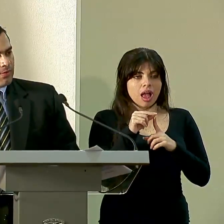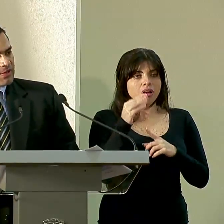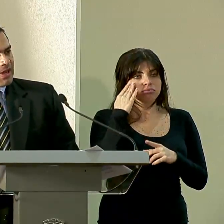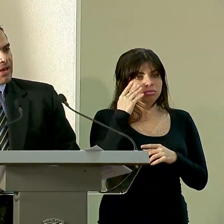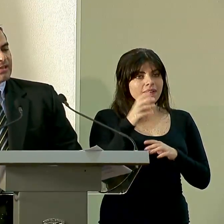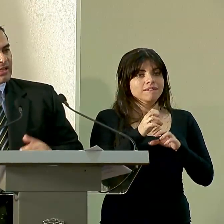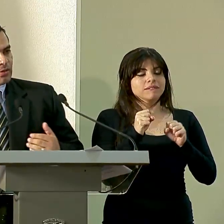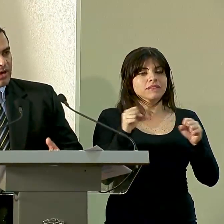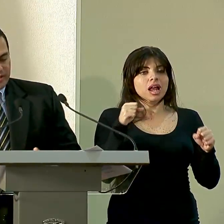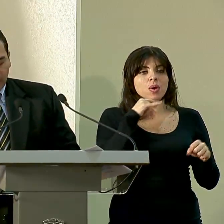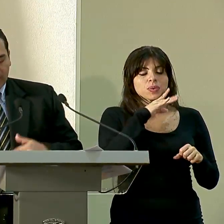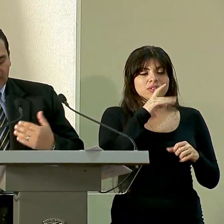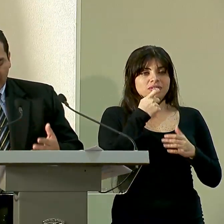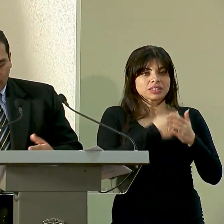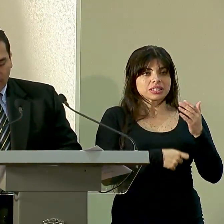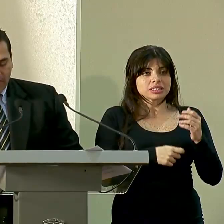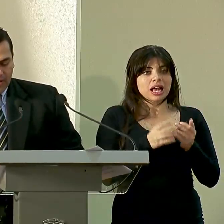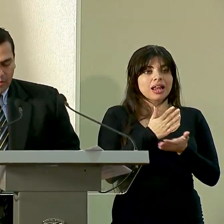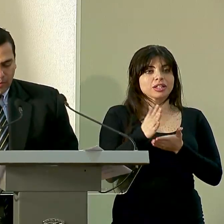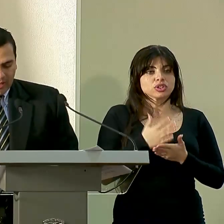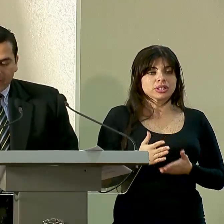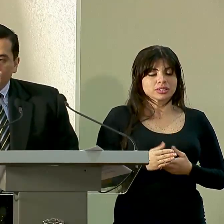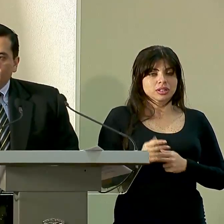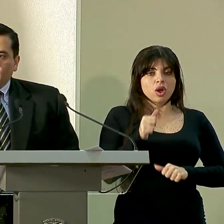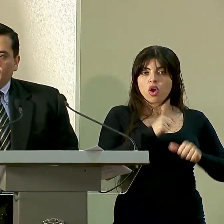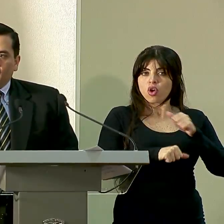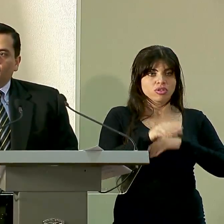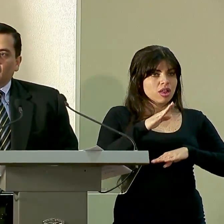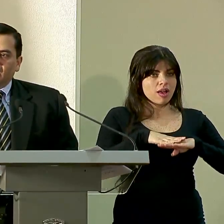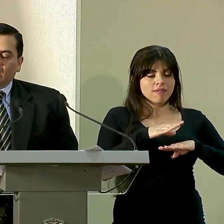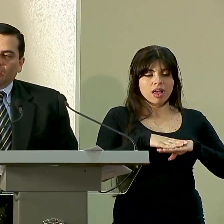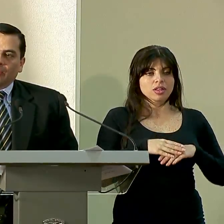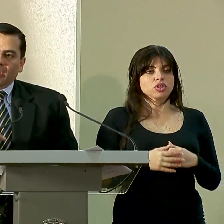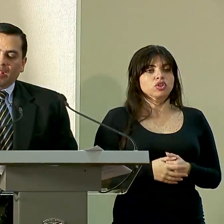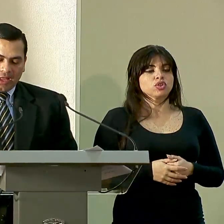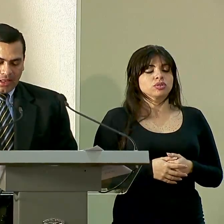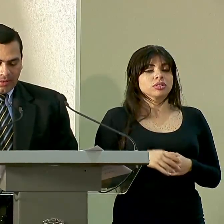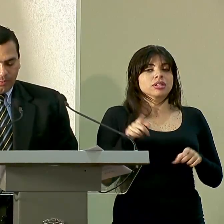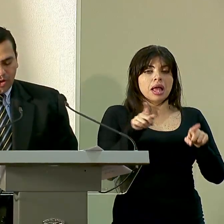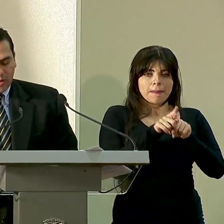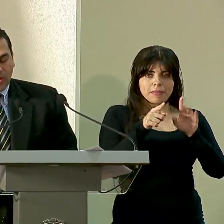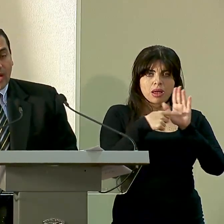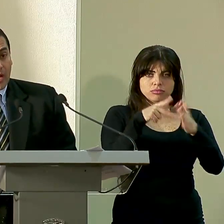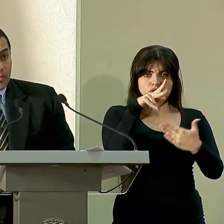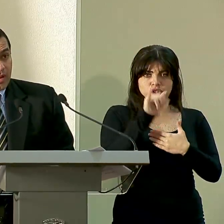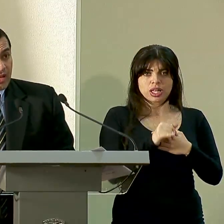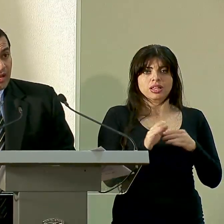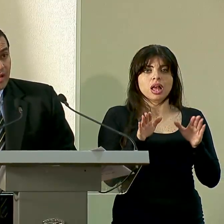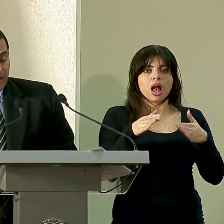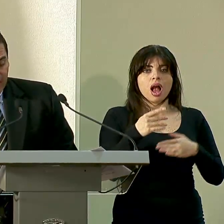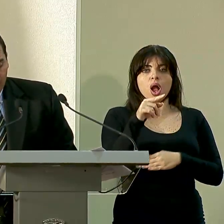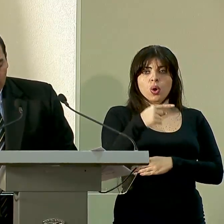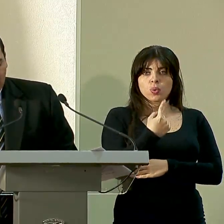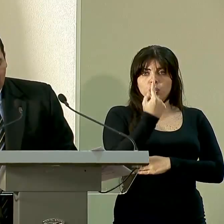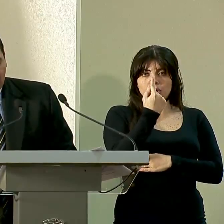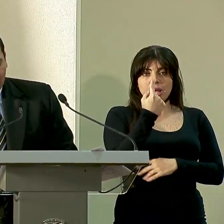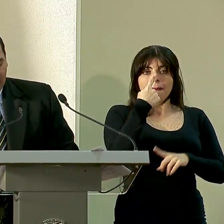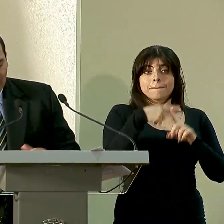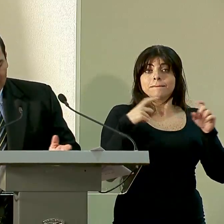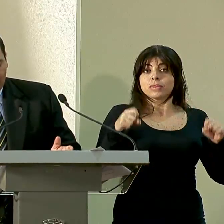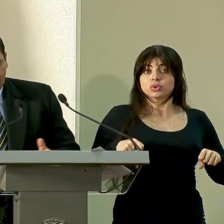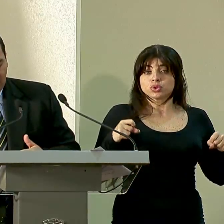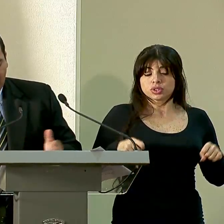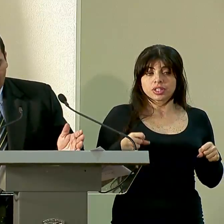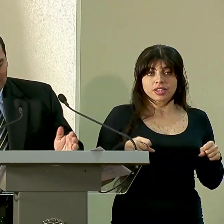fraude fiscal, está exoneraciones, está contrabando, ¿verdad? Hemos presentado también el proyecto de caja única y